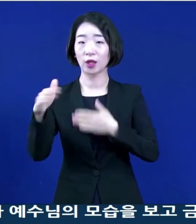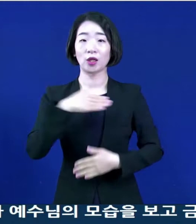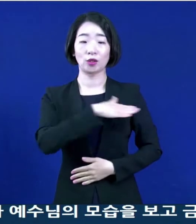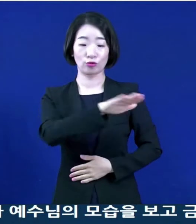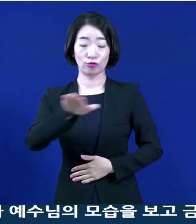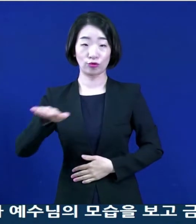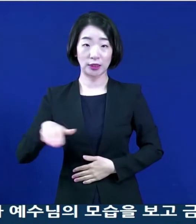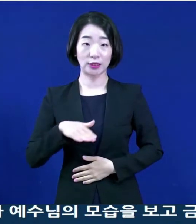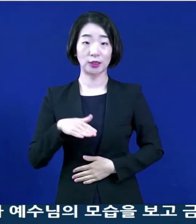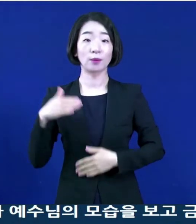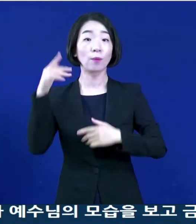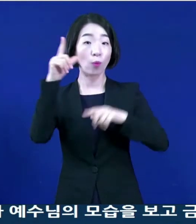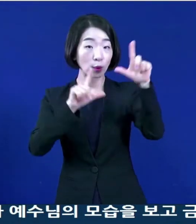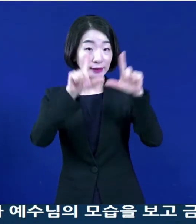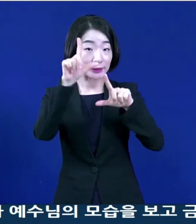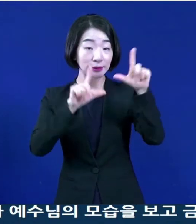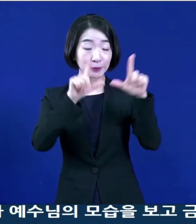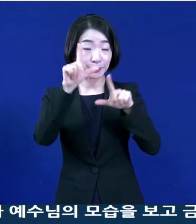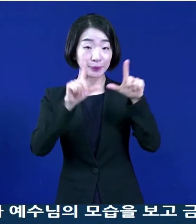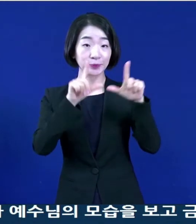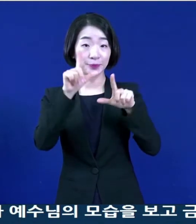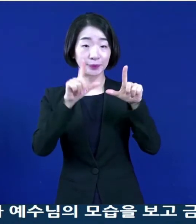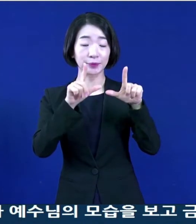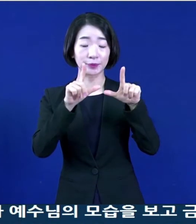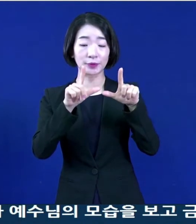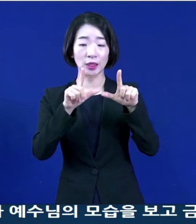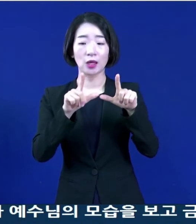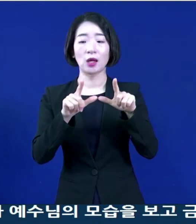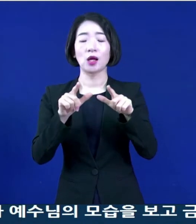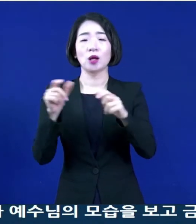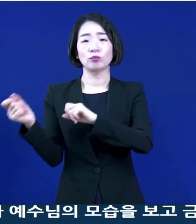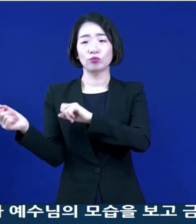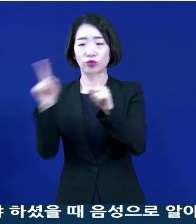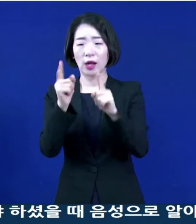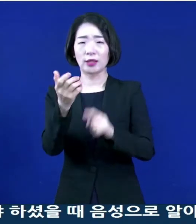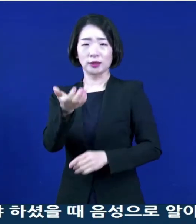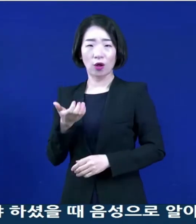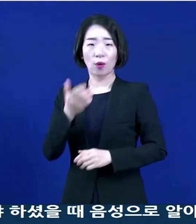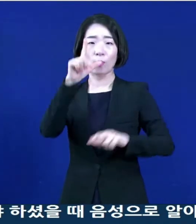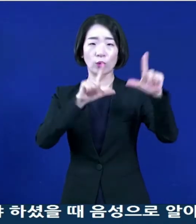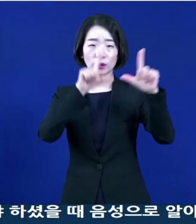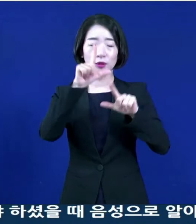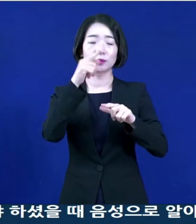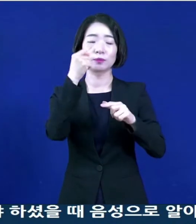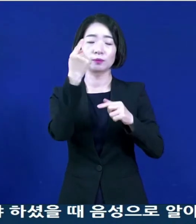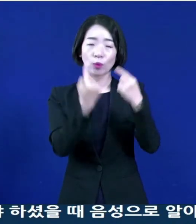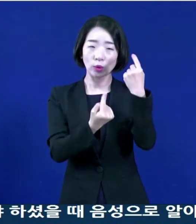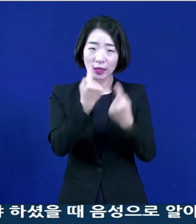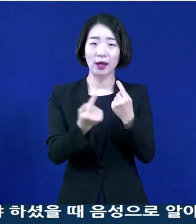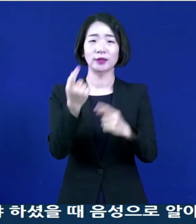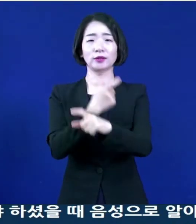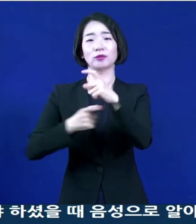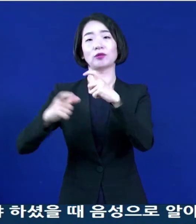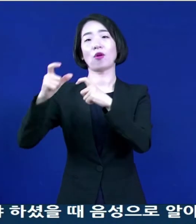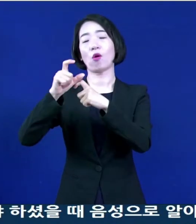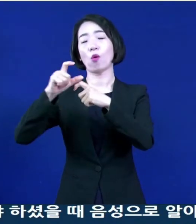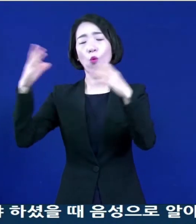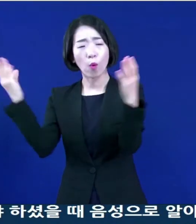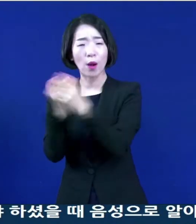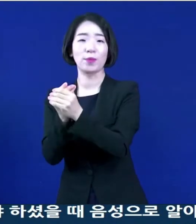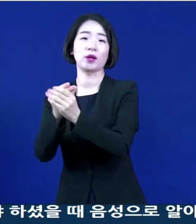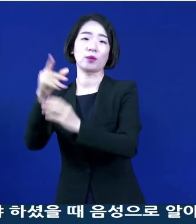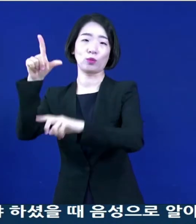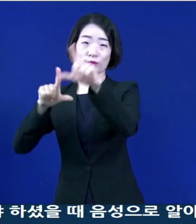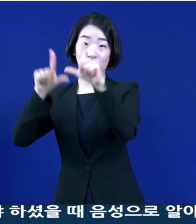부활 이전과 연관성이 있지만 부활 이전보다 훨씬 더 멋진 모습이라고 합니다. 혹시 이 땅에서